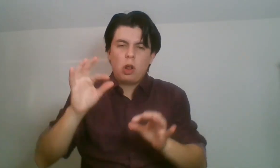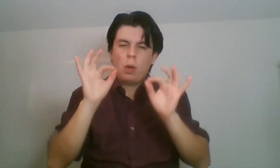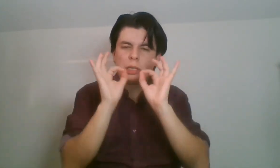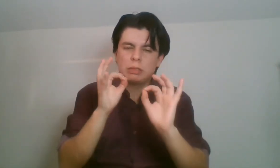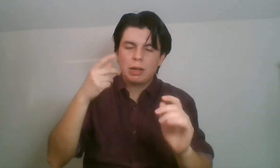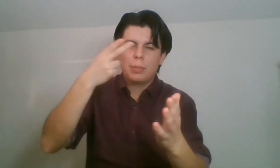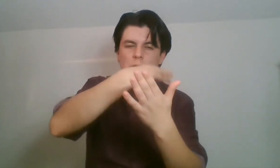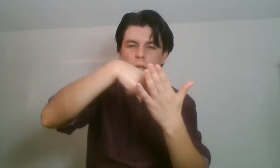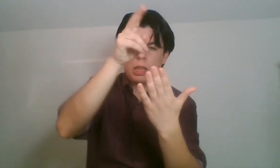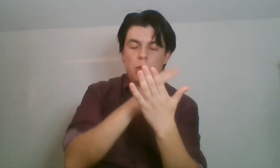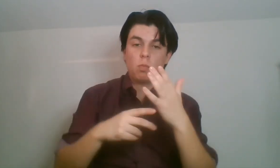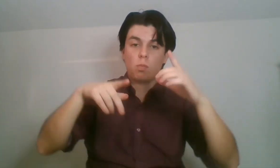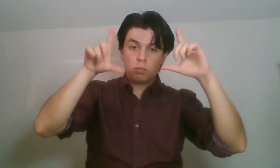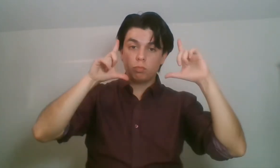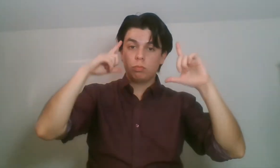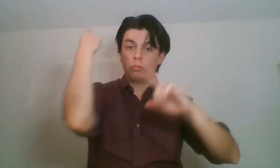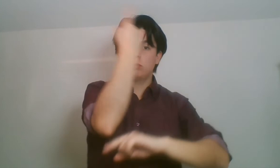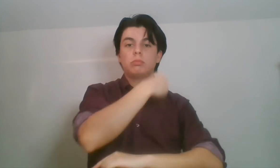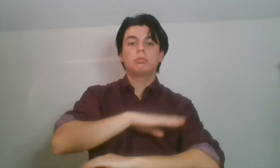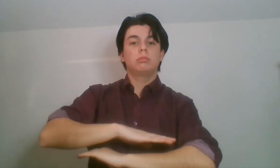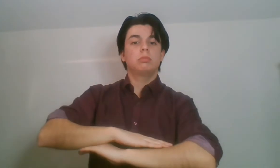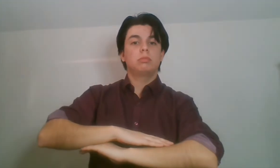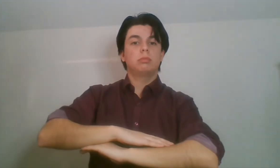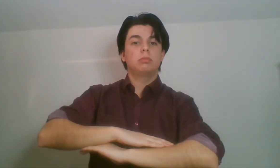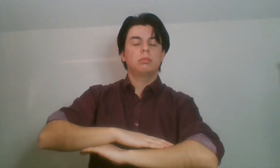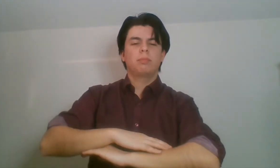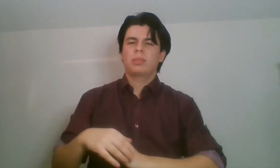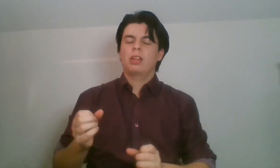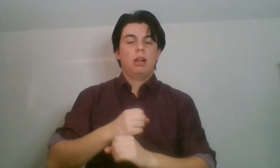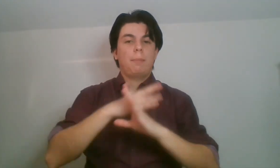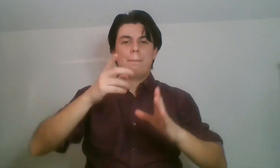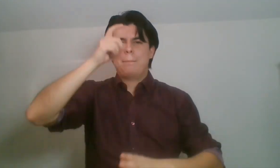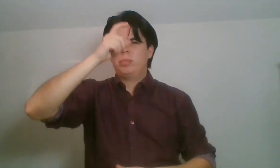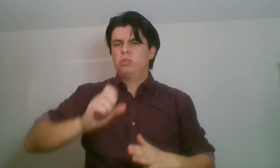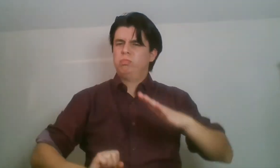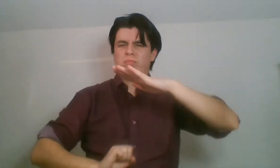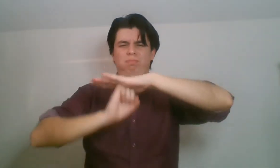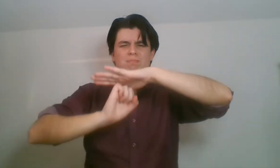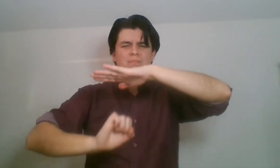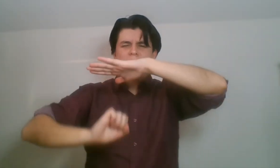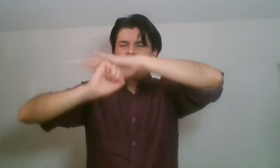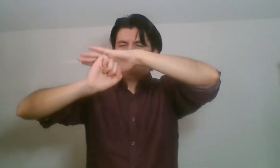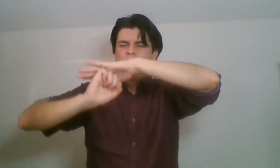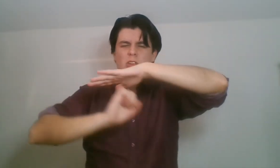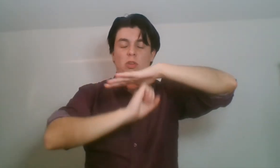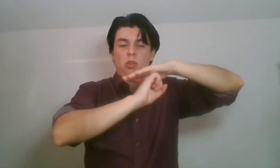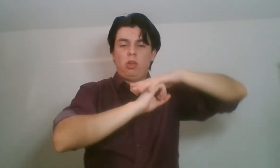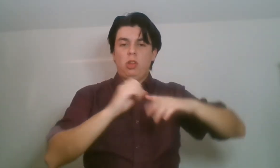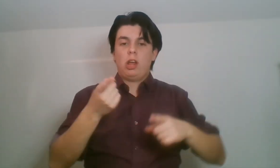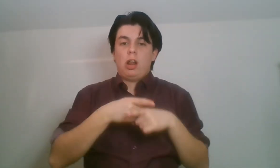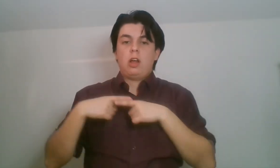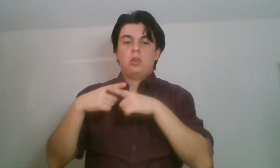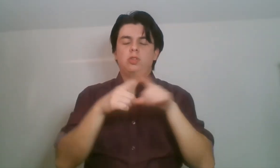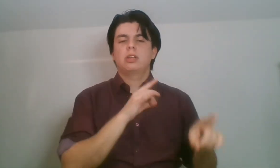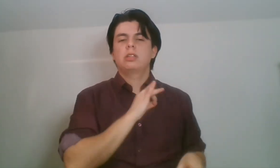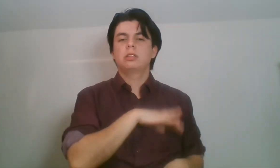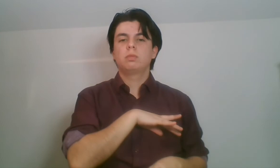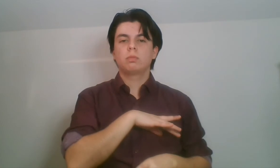retratadas por el Mulato Gil, que se transforma en un retratista, él era un pintor, pero básicamente